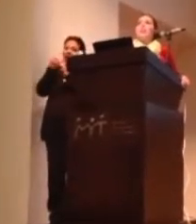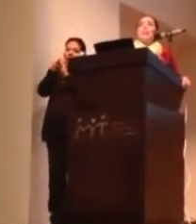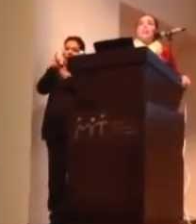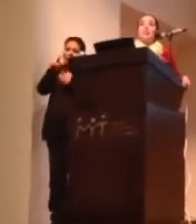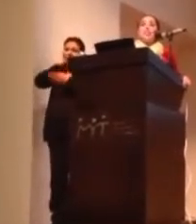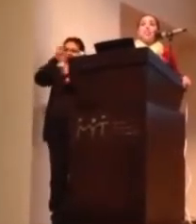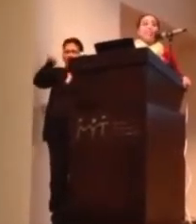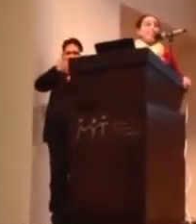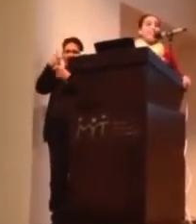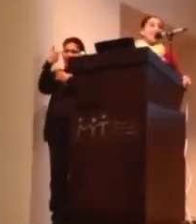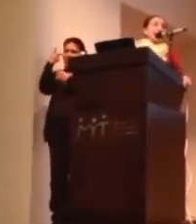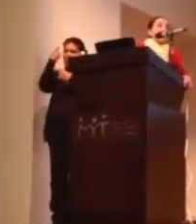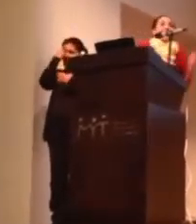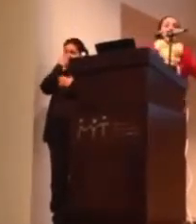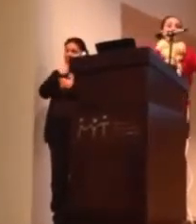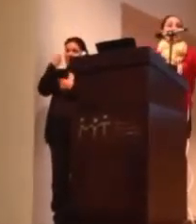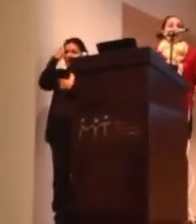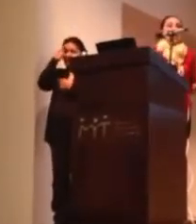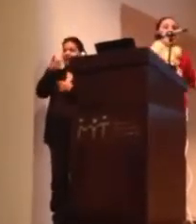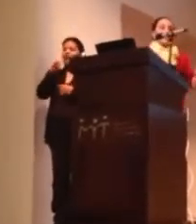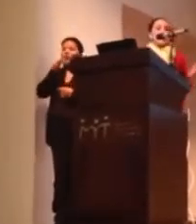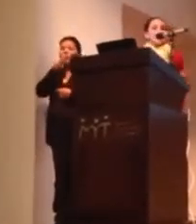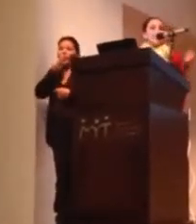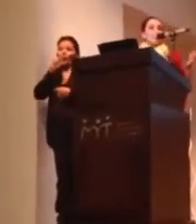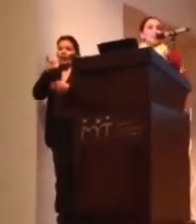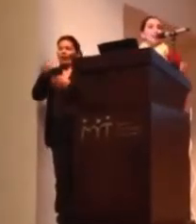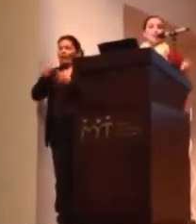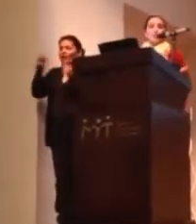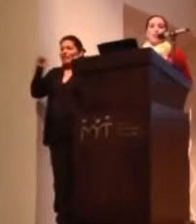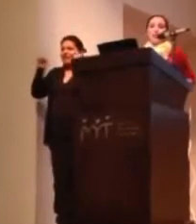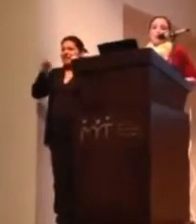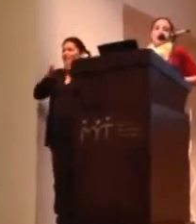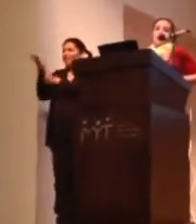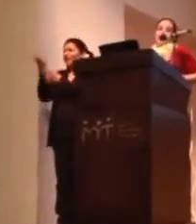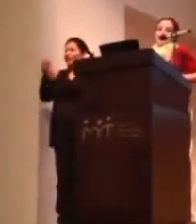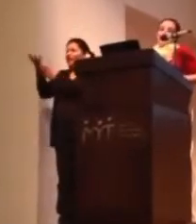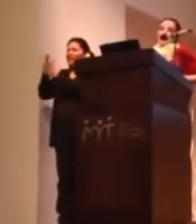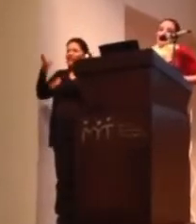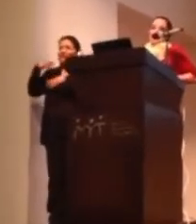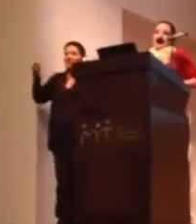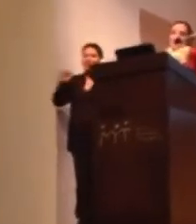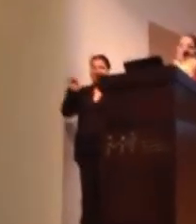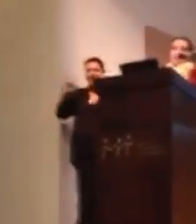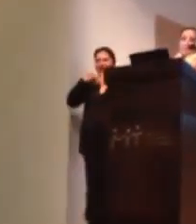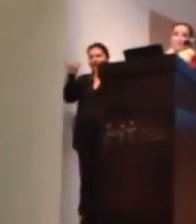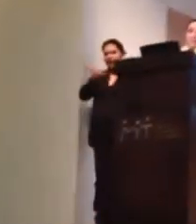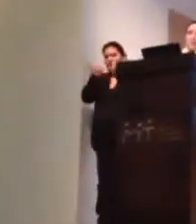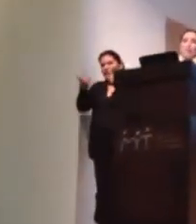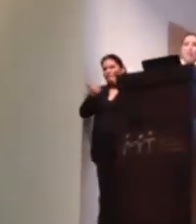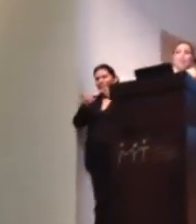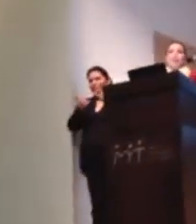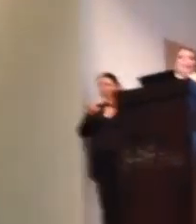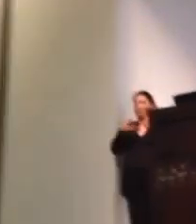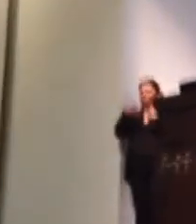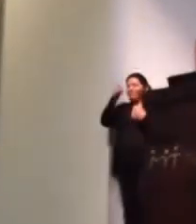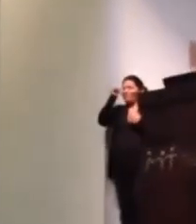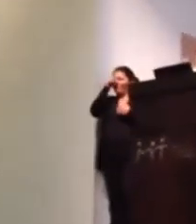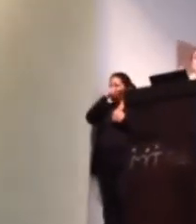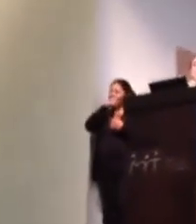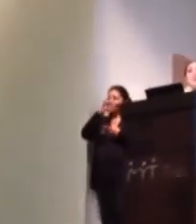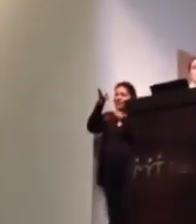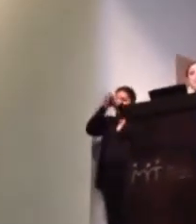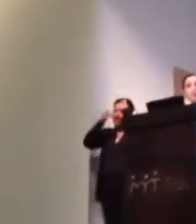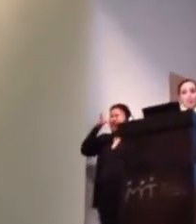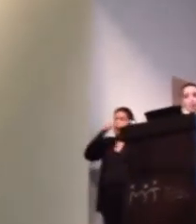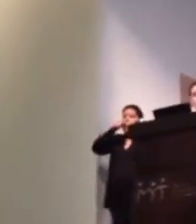Ahora imagínate un niño que quiere salir, quiere jugar, etcétera, pues difícil, ¿no? No